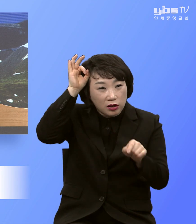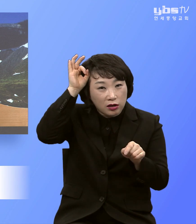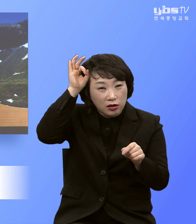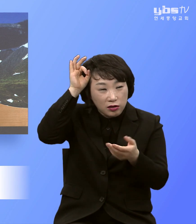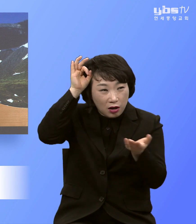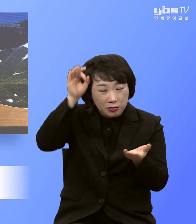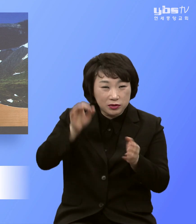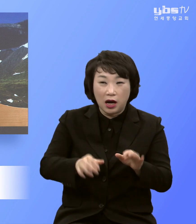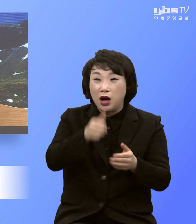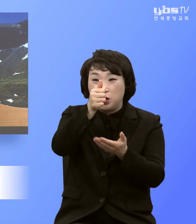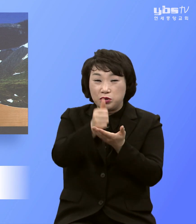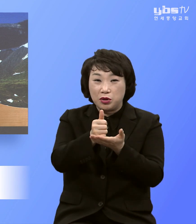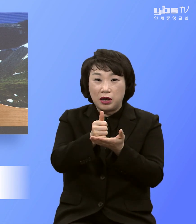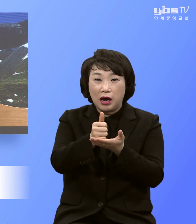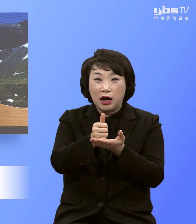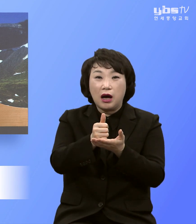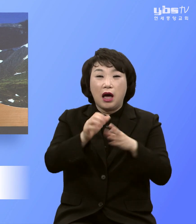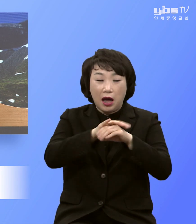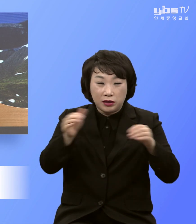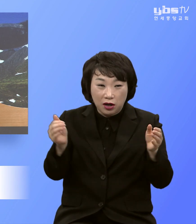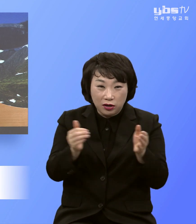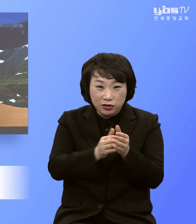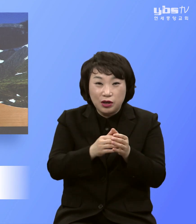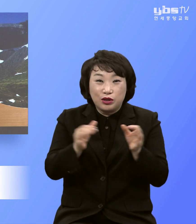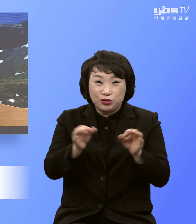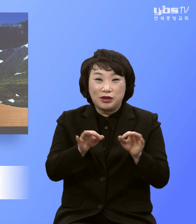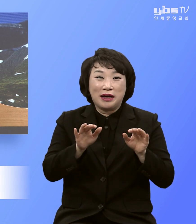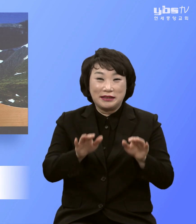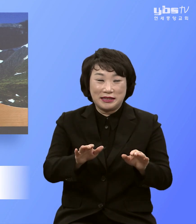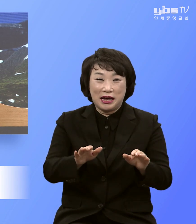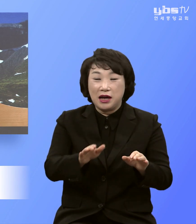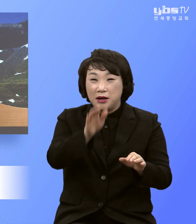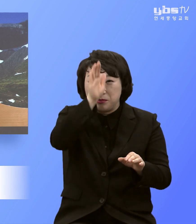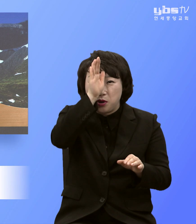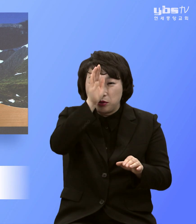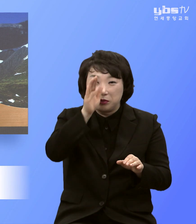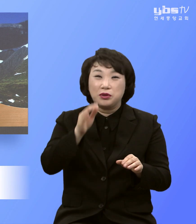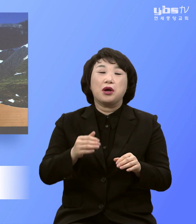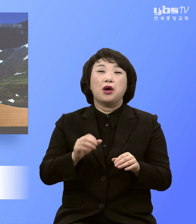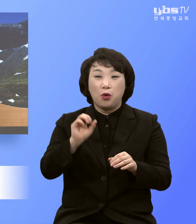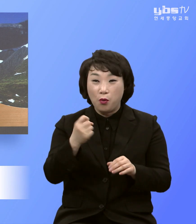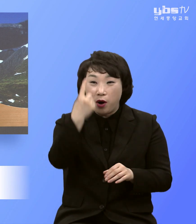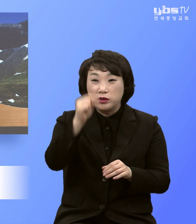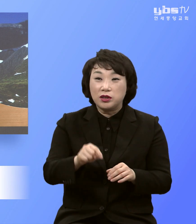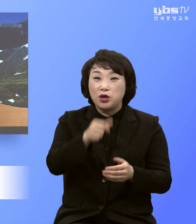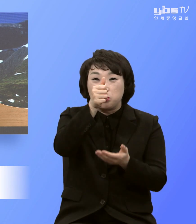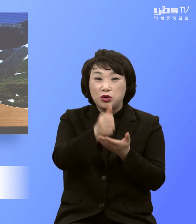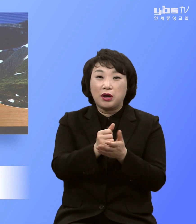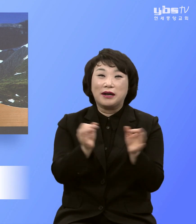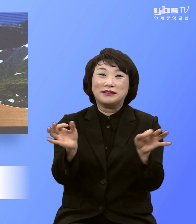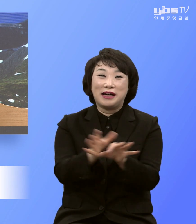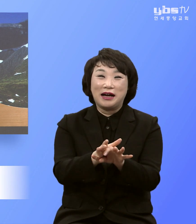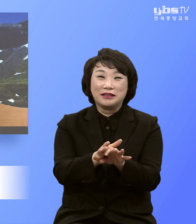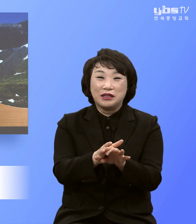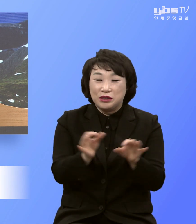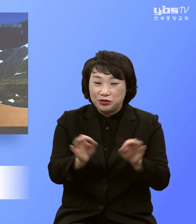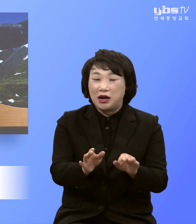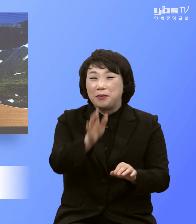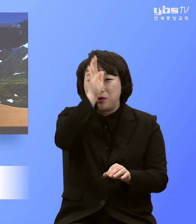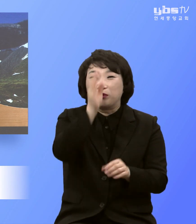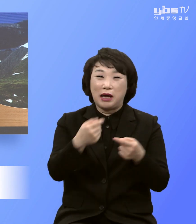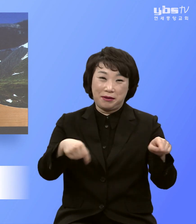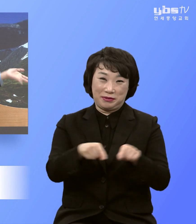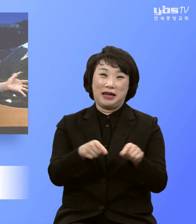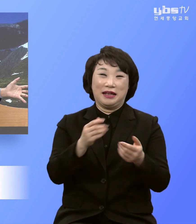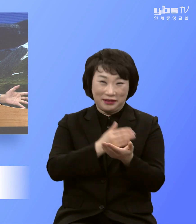생각이 나서 죄가 해결되는 순간 병이 온 원인의 죄가 무너지자마자 병도